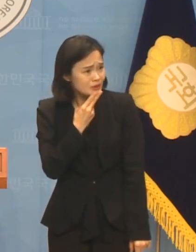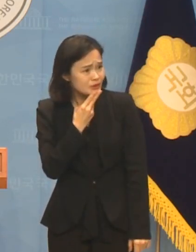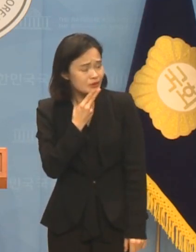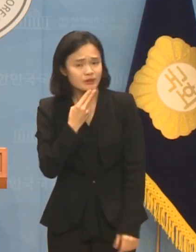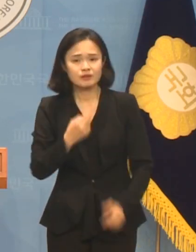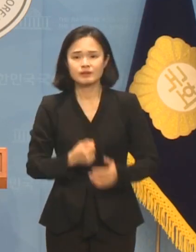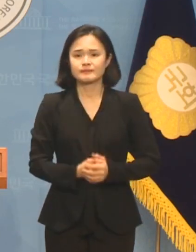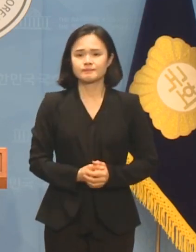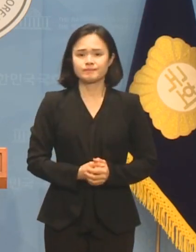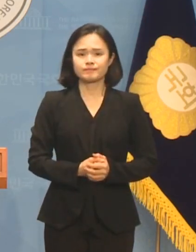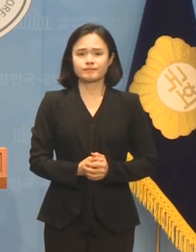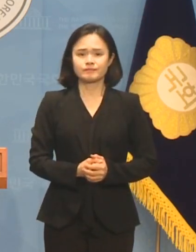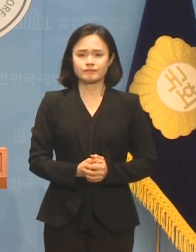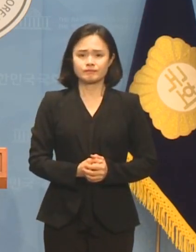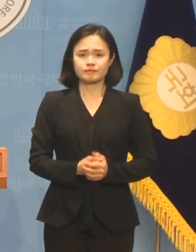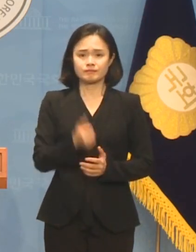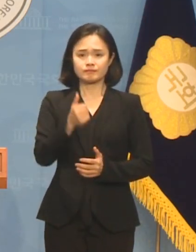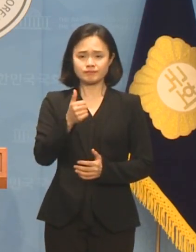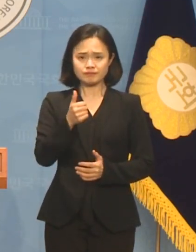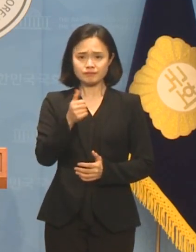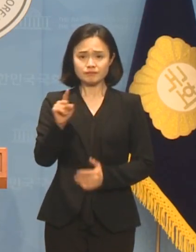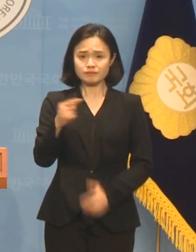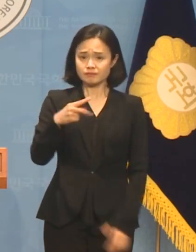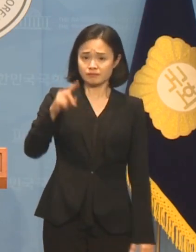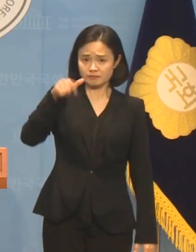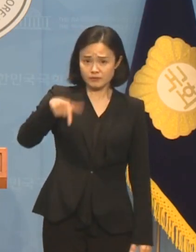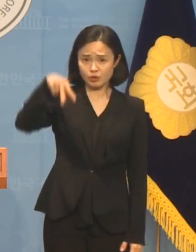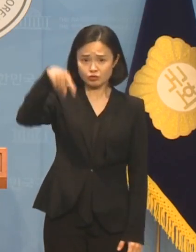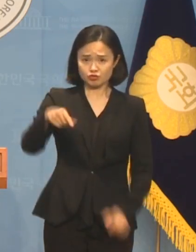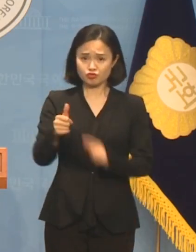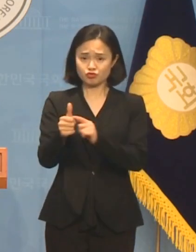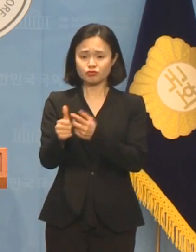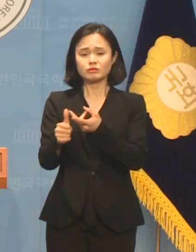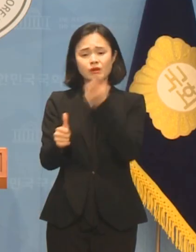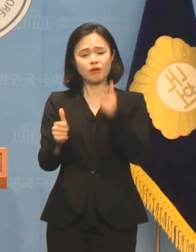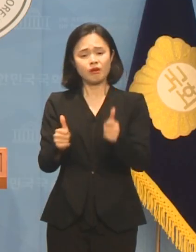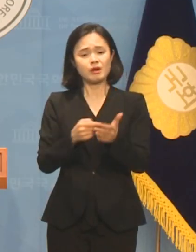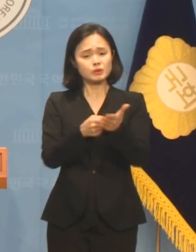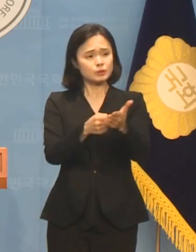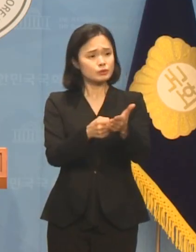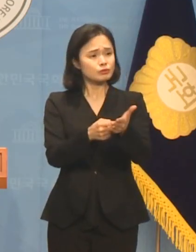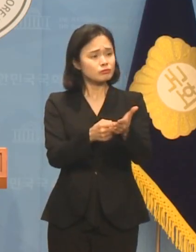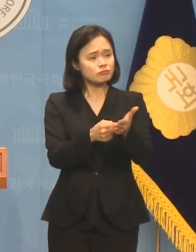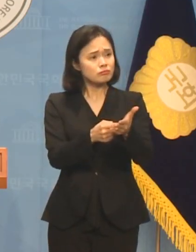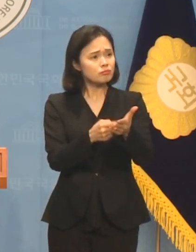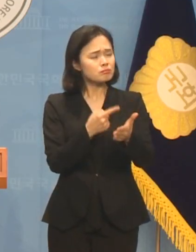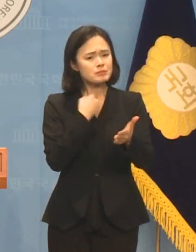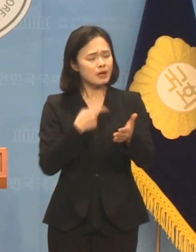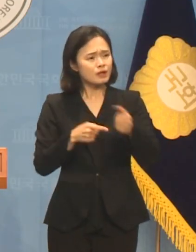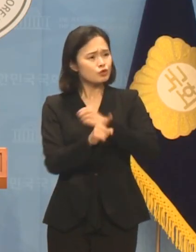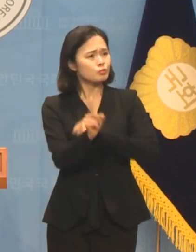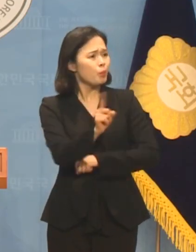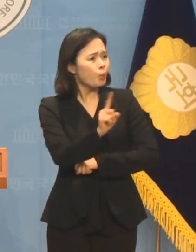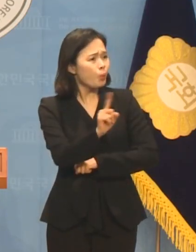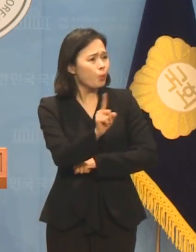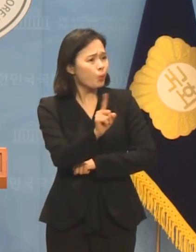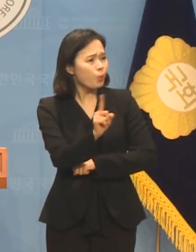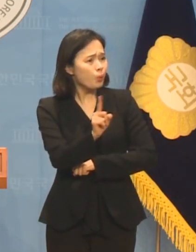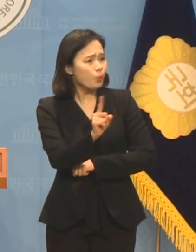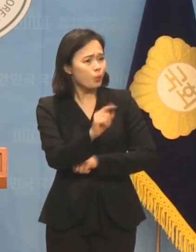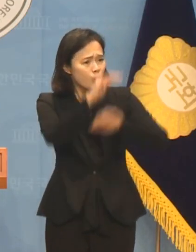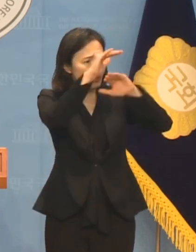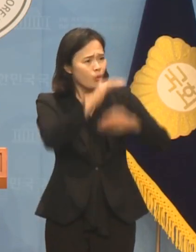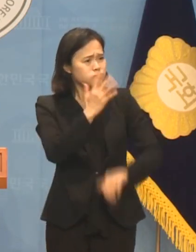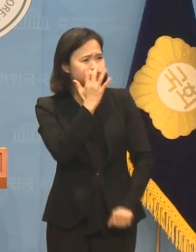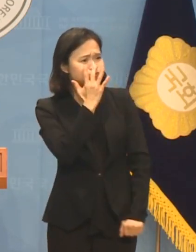도대체 무엇이었습니까? 국민과 저희 국민의힘은 아직까지 그 이유를 모르겠습니다.